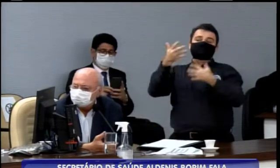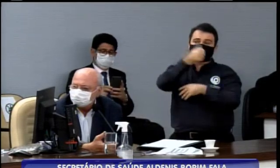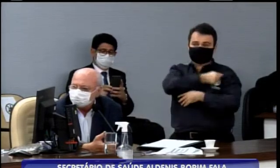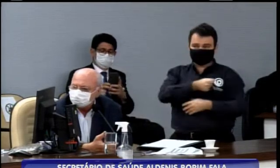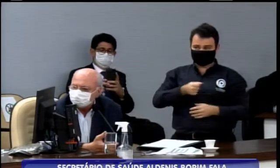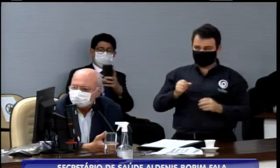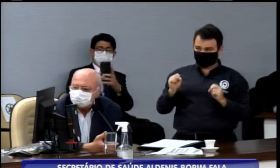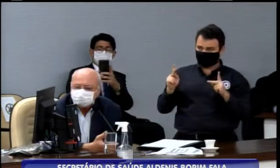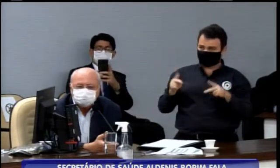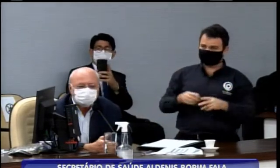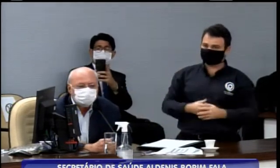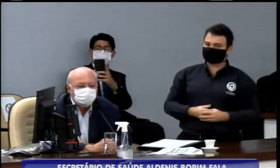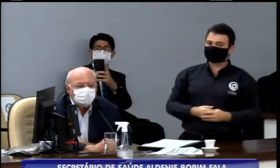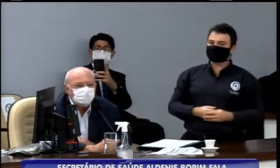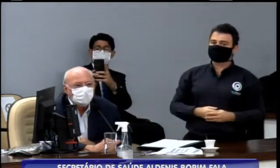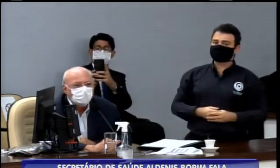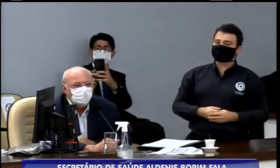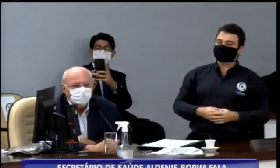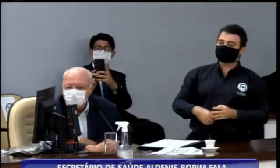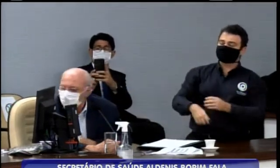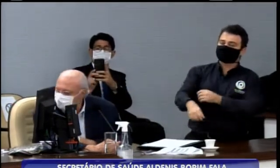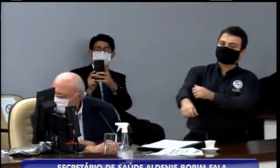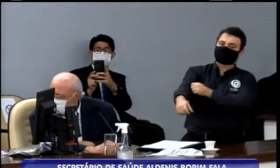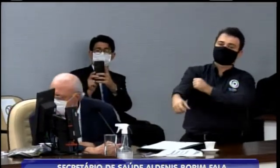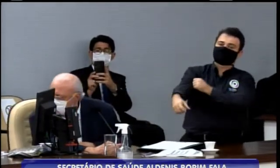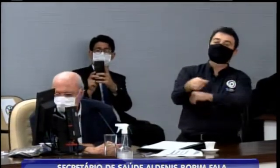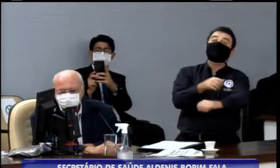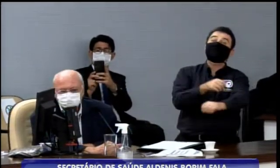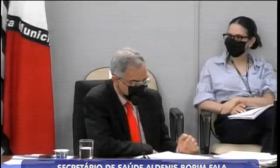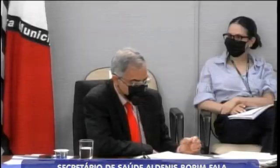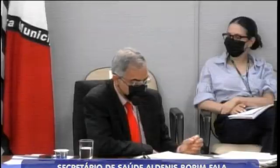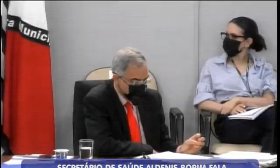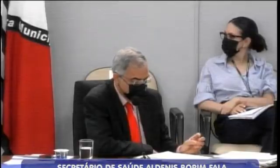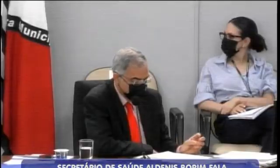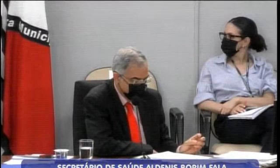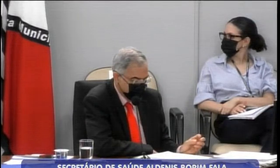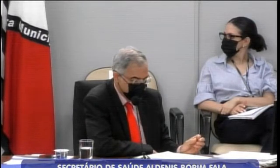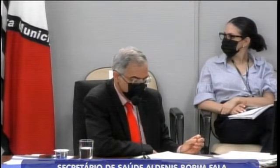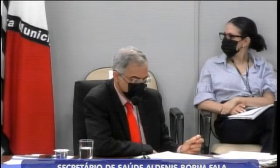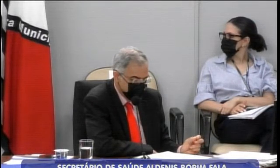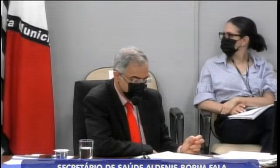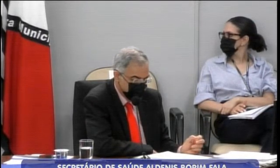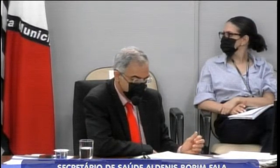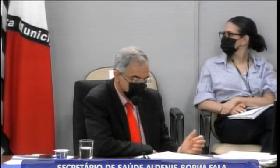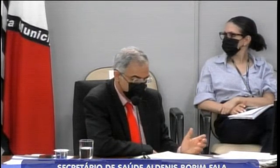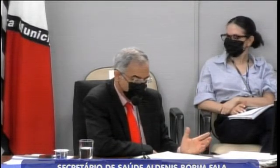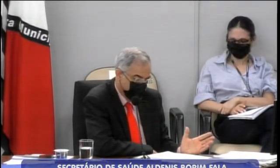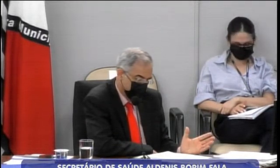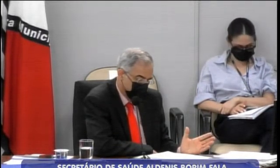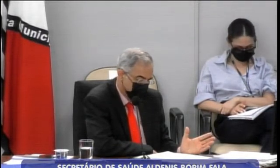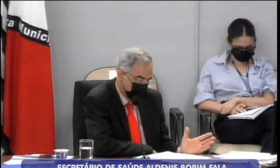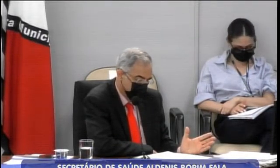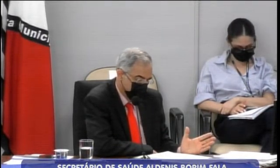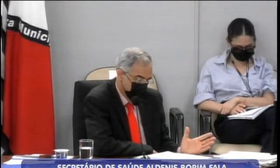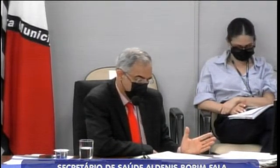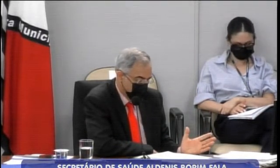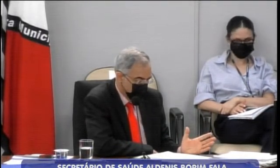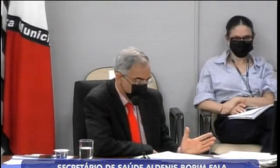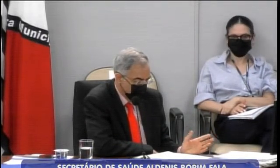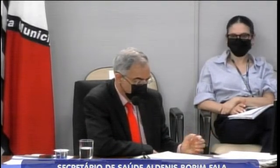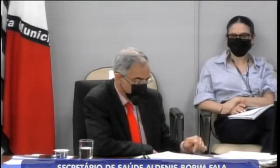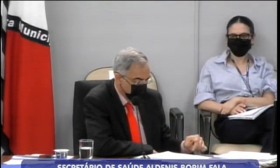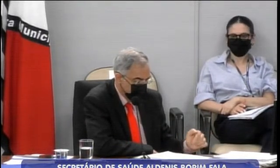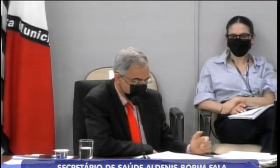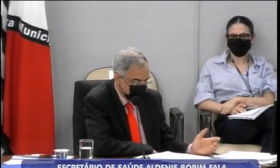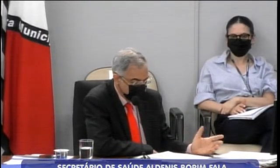perguntas. Doutor, só para... Tem uma aqui que eu deixei aqui. Qual a relação de procedimentos que serão feitos lá?